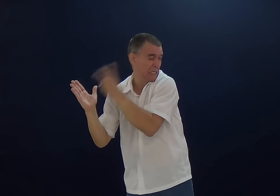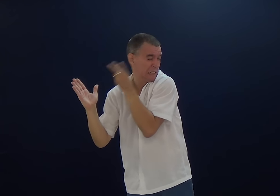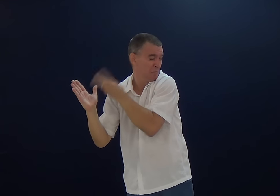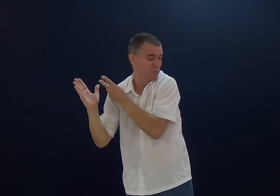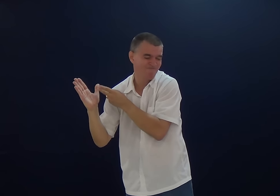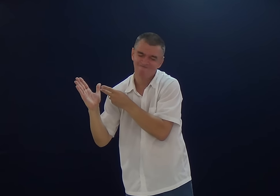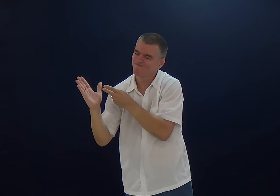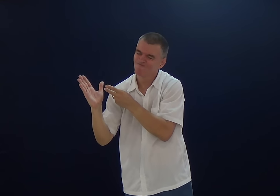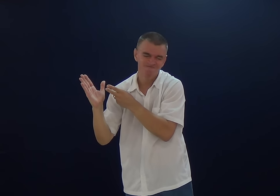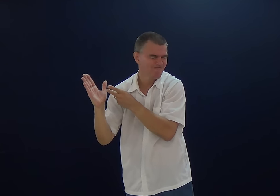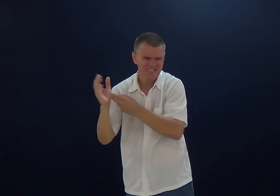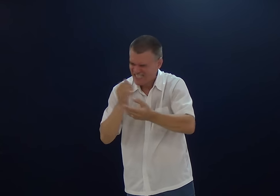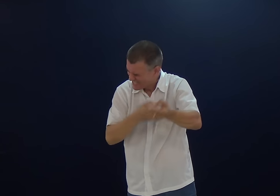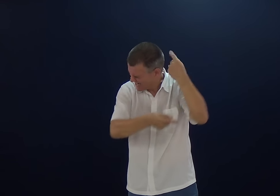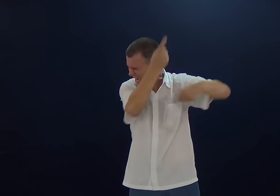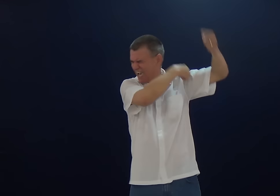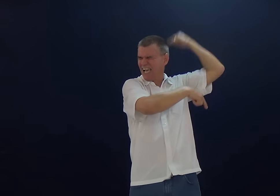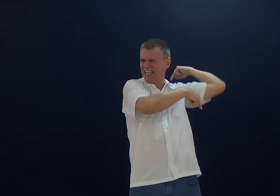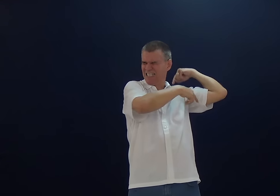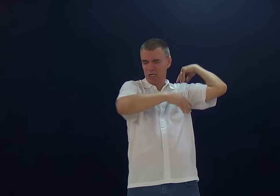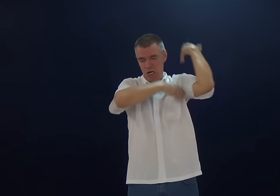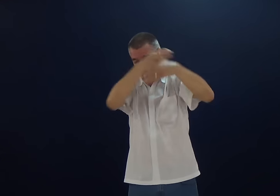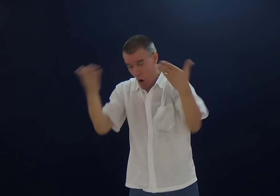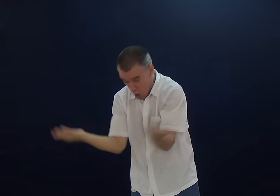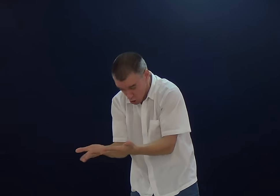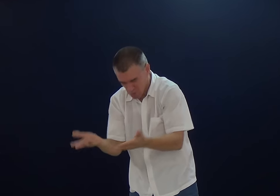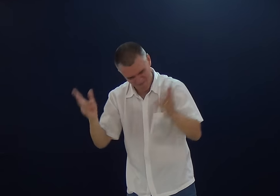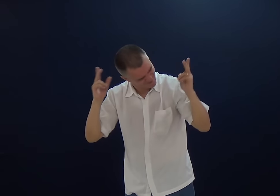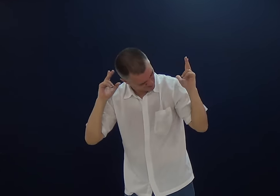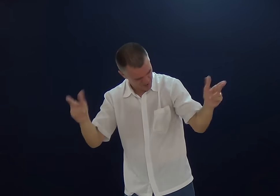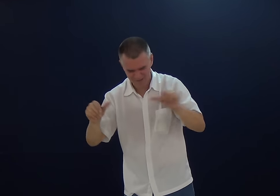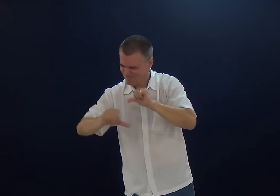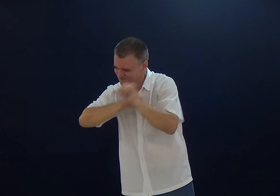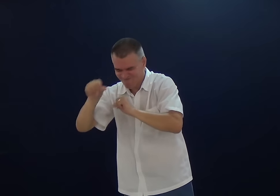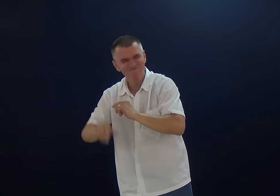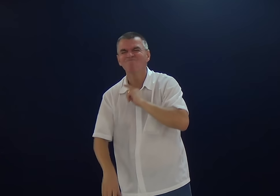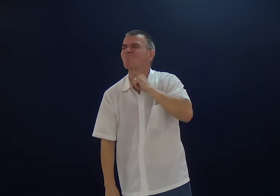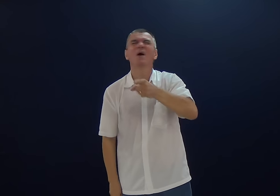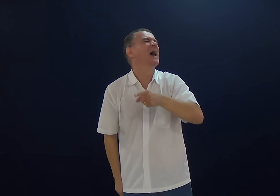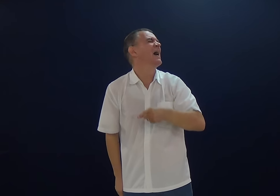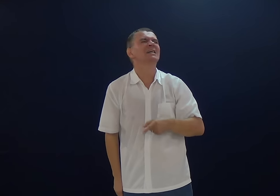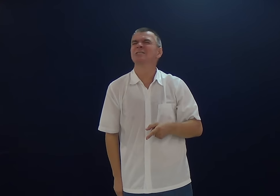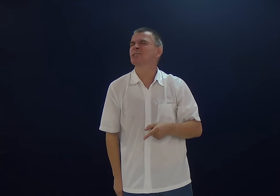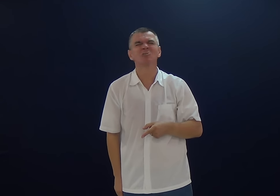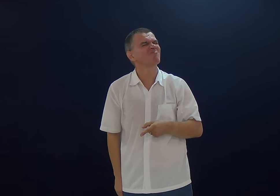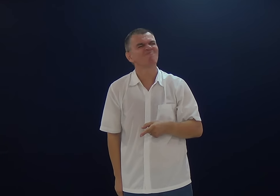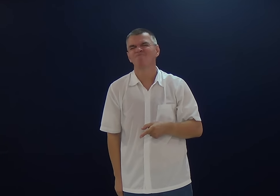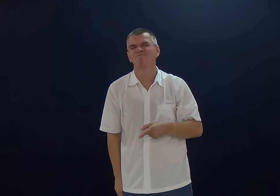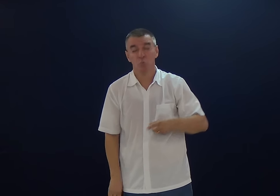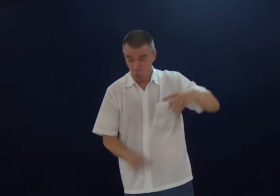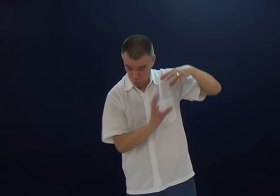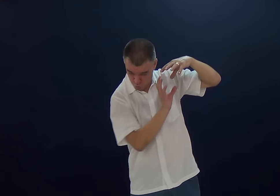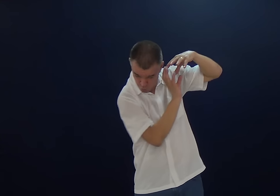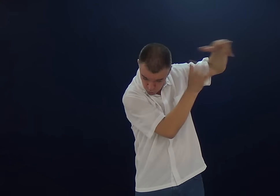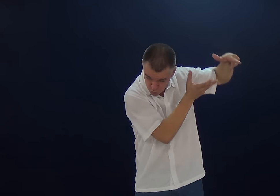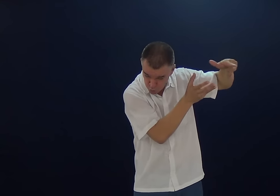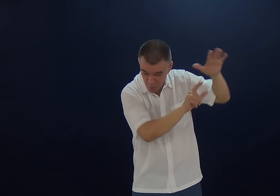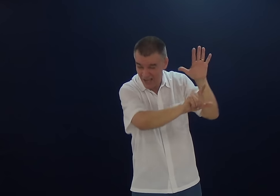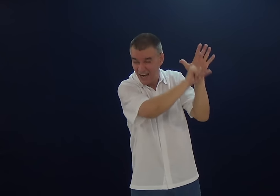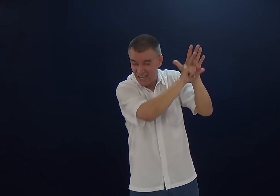palavra e ela é Ela é sempre a mesma ela não muda ela foi ontem ela é hoje ela é eternamente ela não